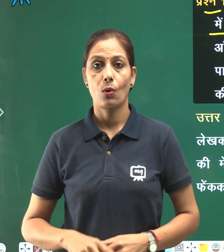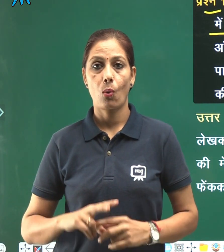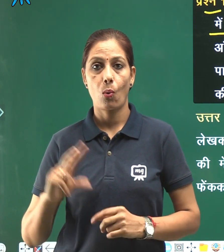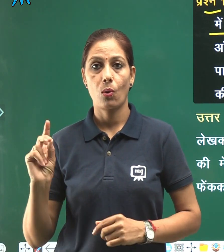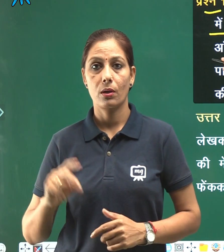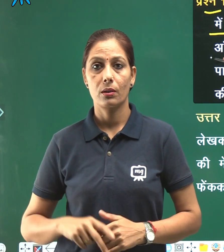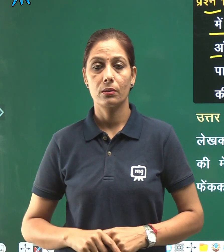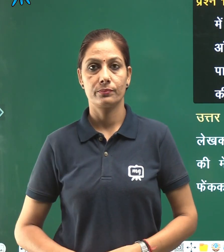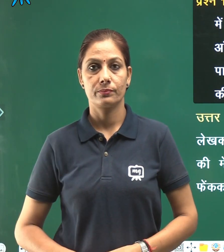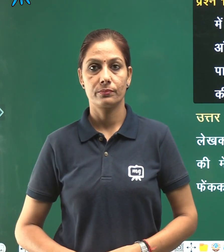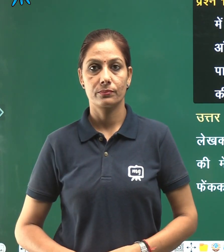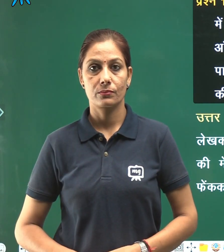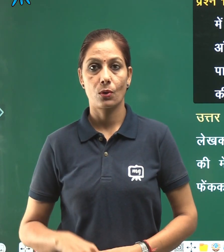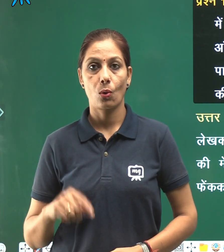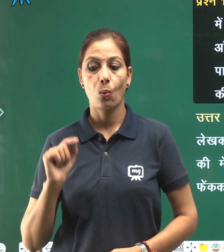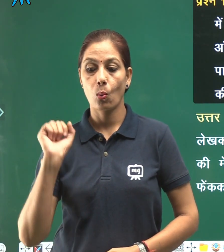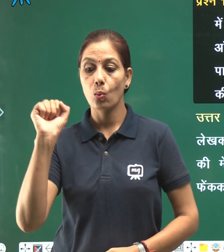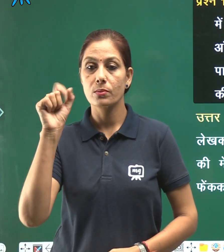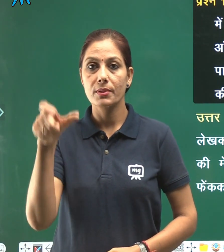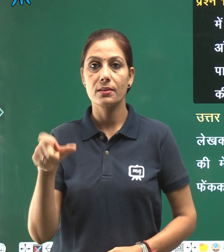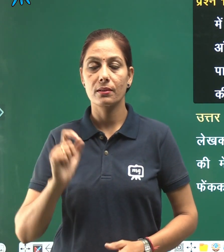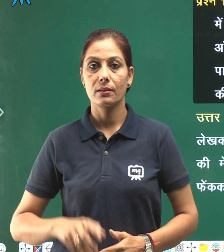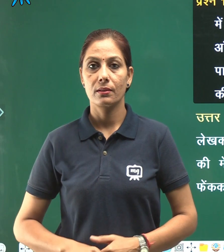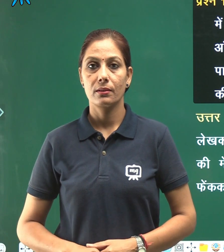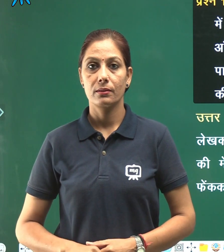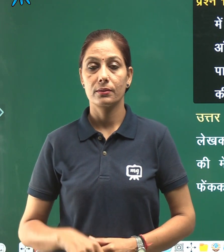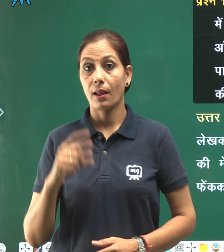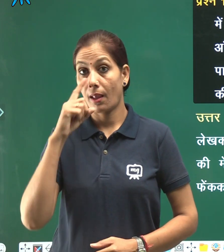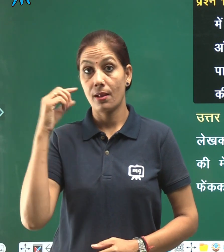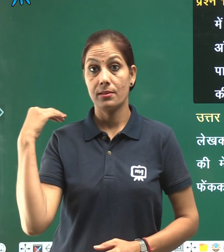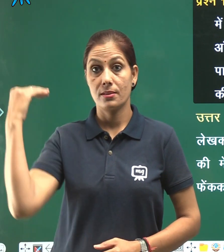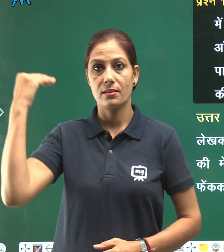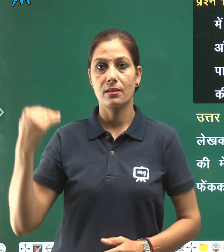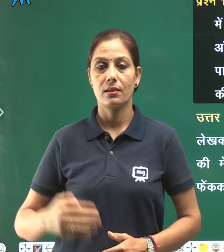और उसकी जीजी के